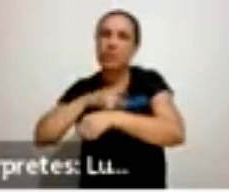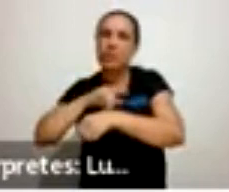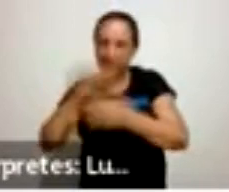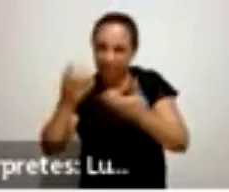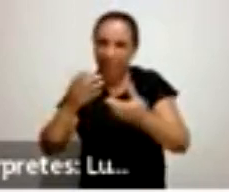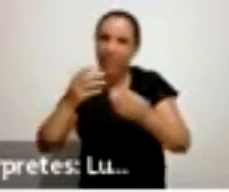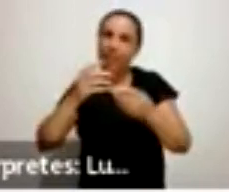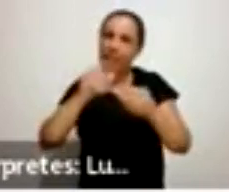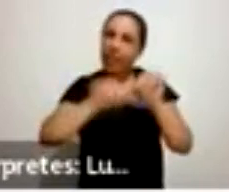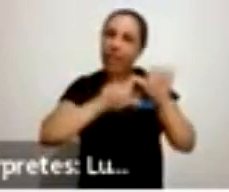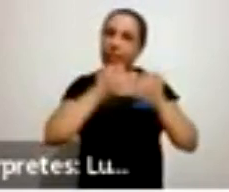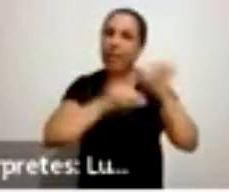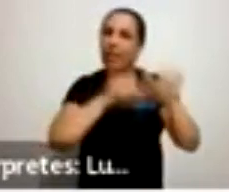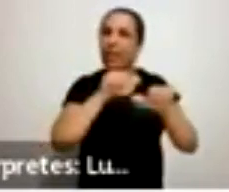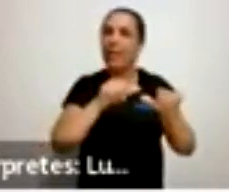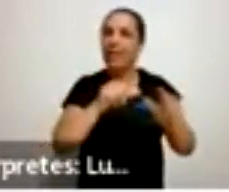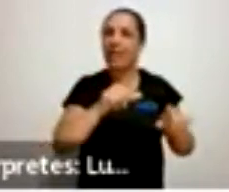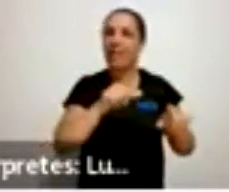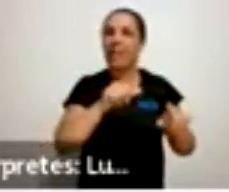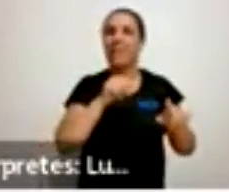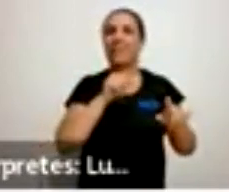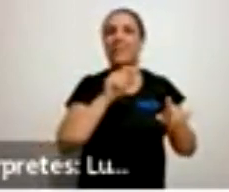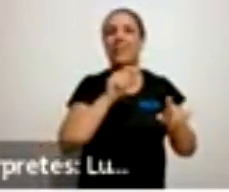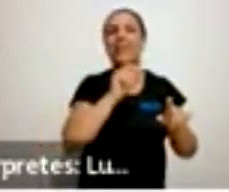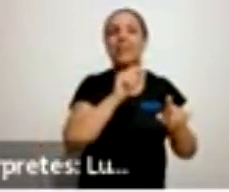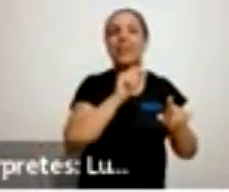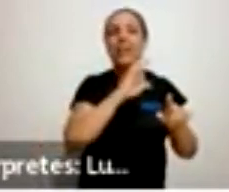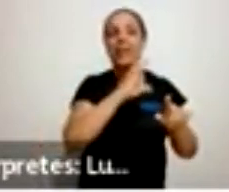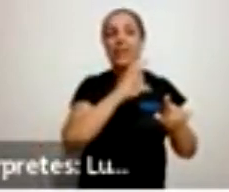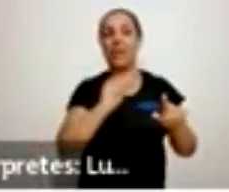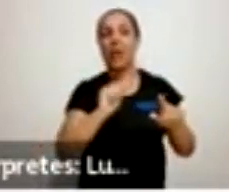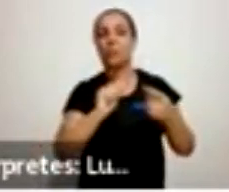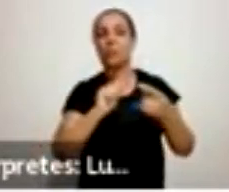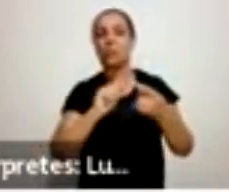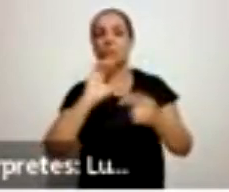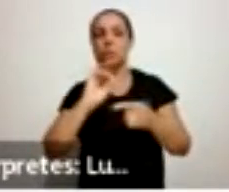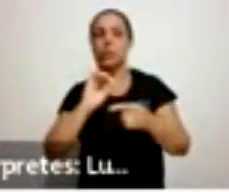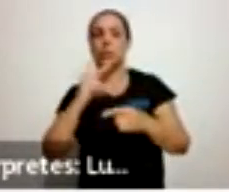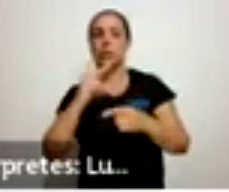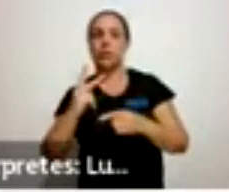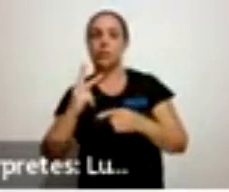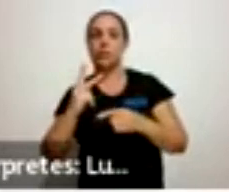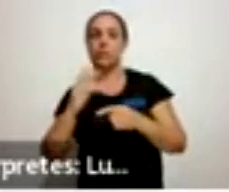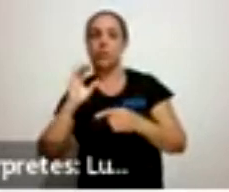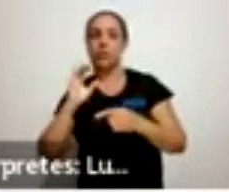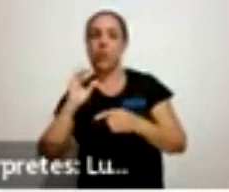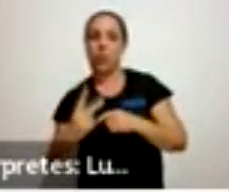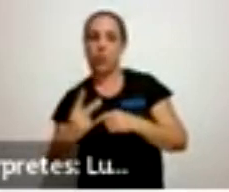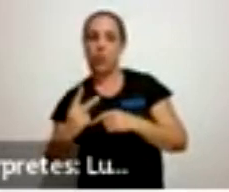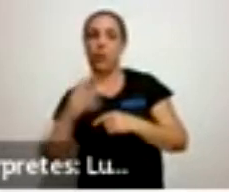vocês estão vendo. Leite de magnésio nada mais é do que isso aqui, MgOH